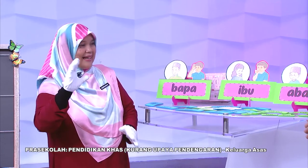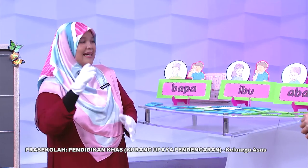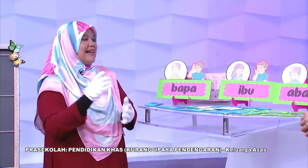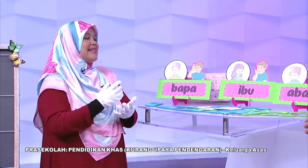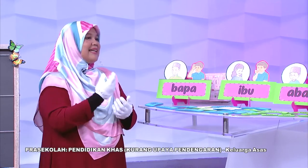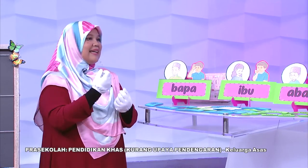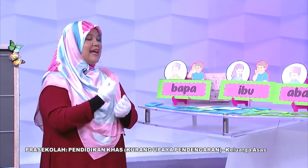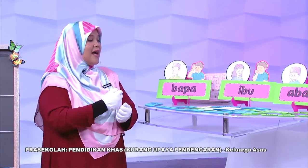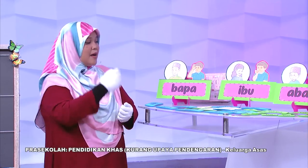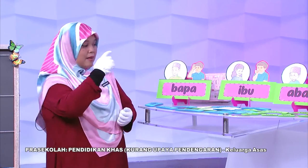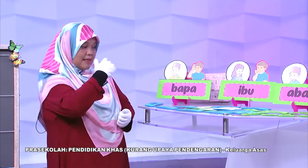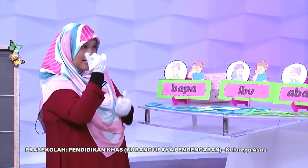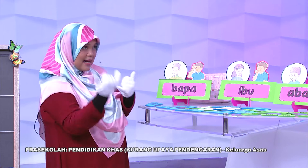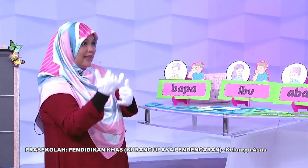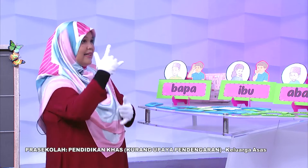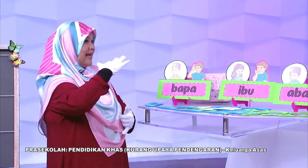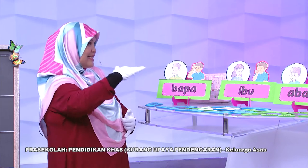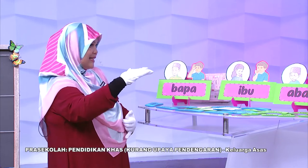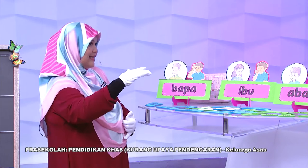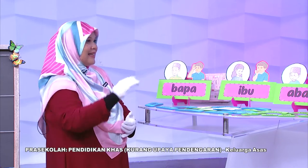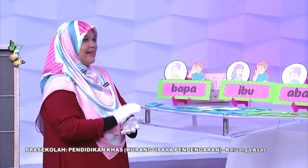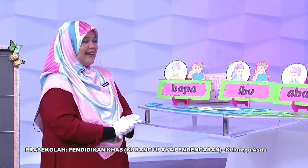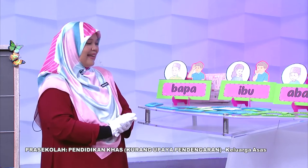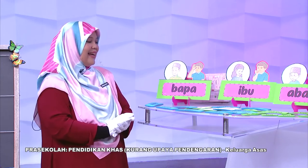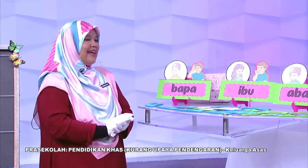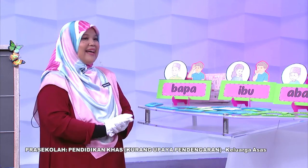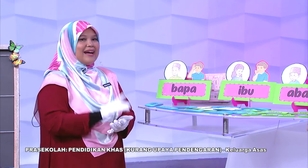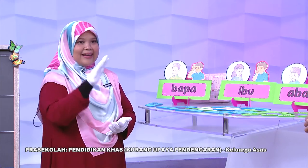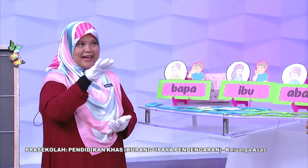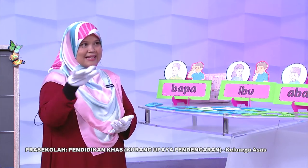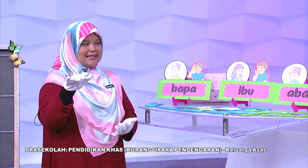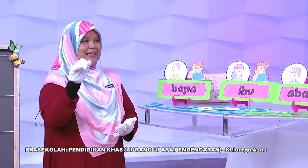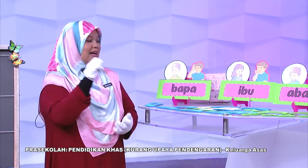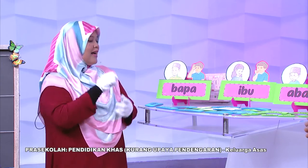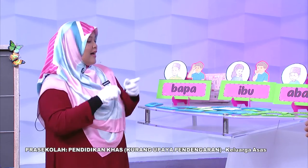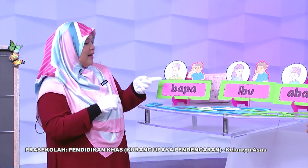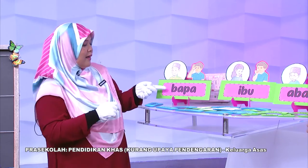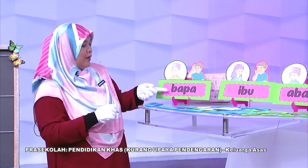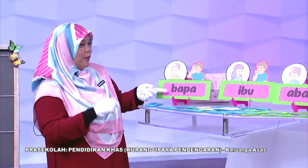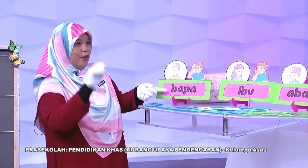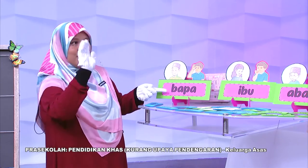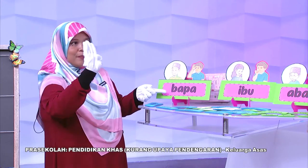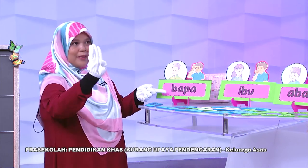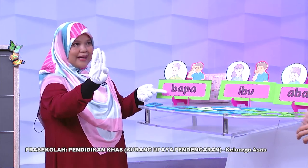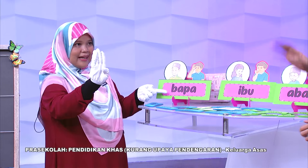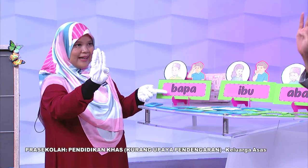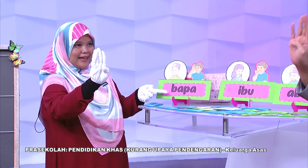Jadi sekarang boleh pake keju ini huruf by